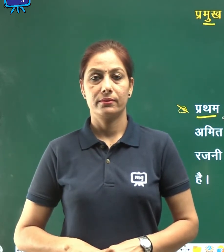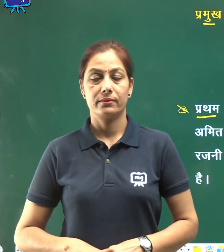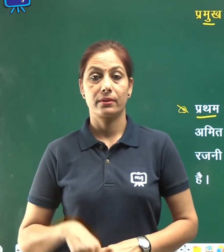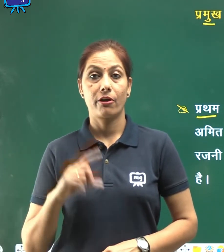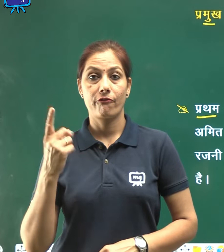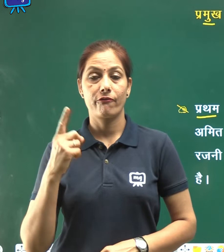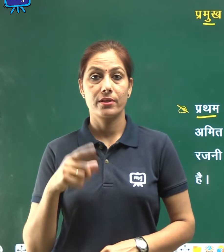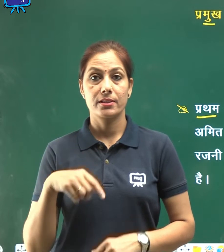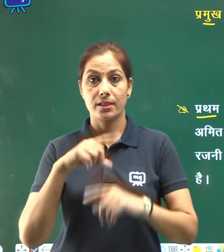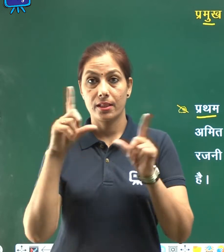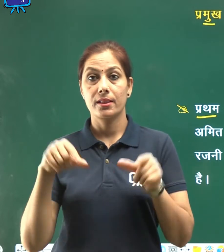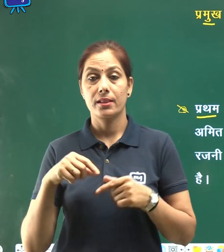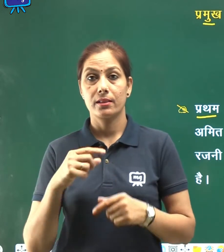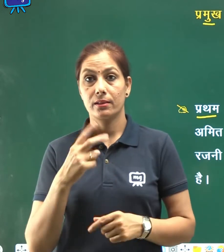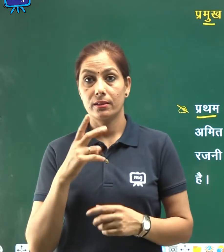प्रथम दृश्य में